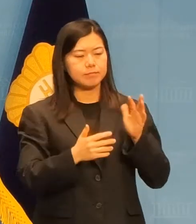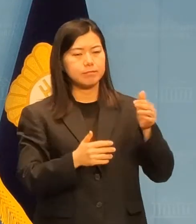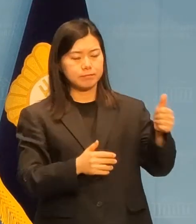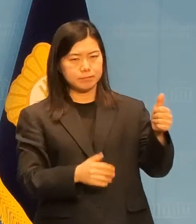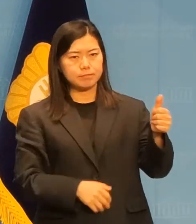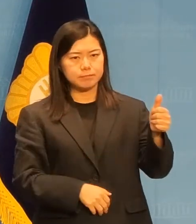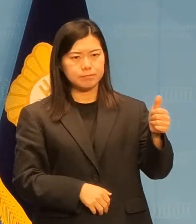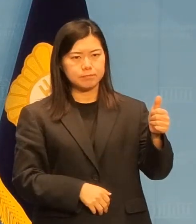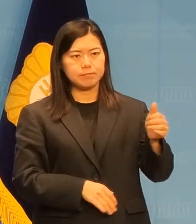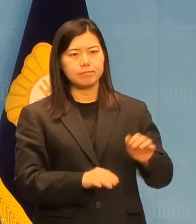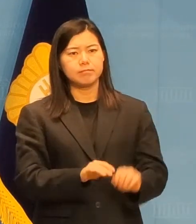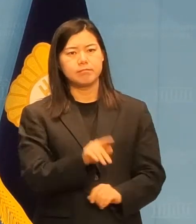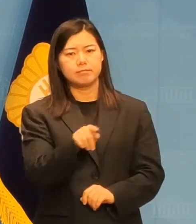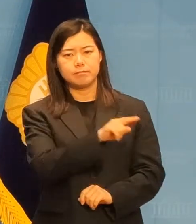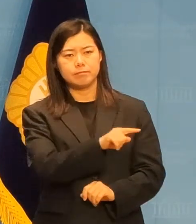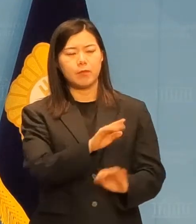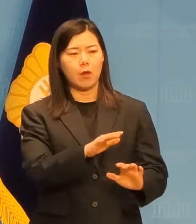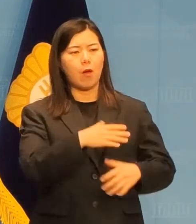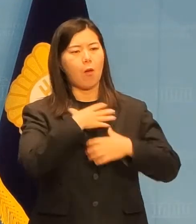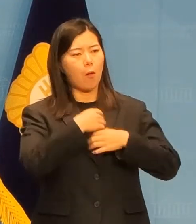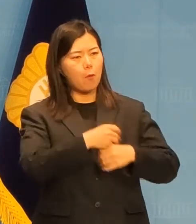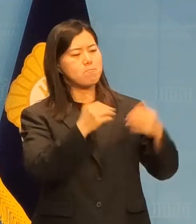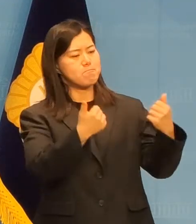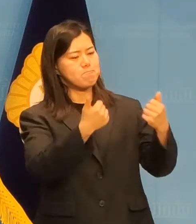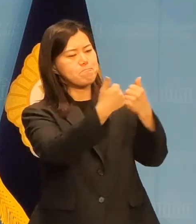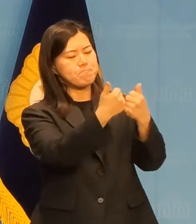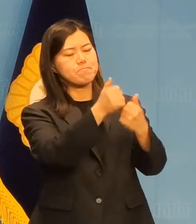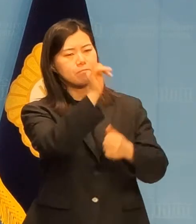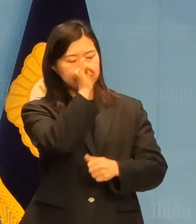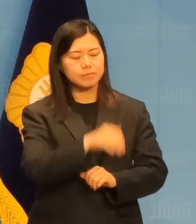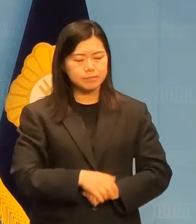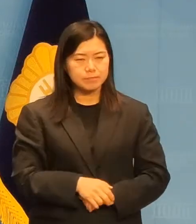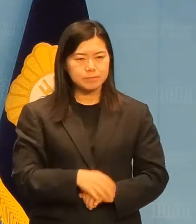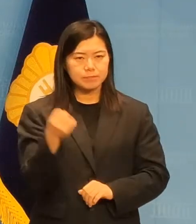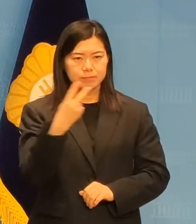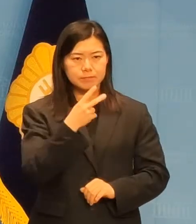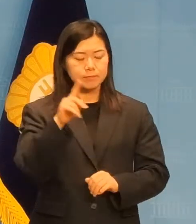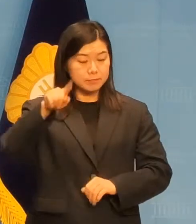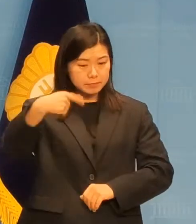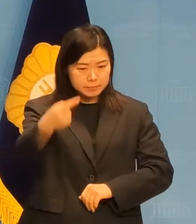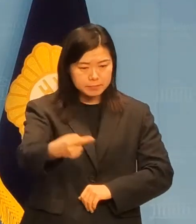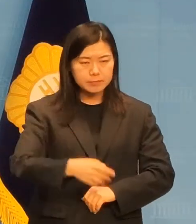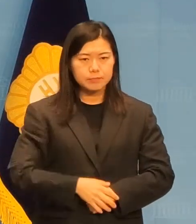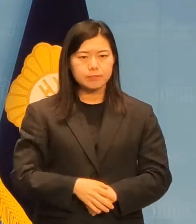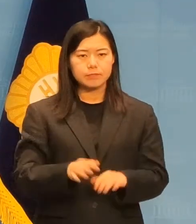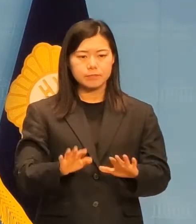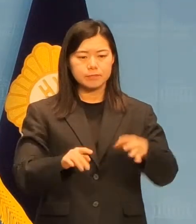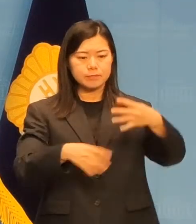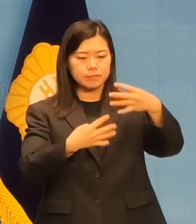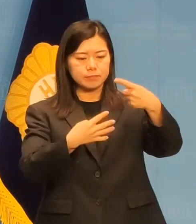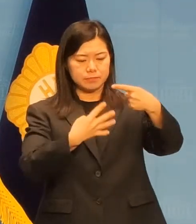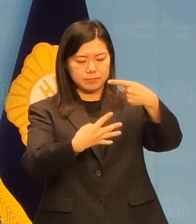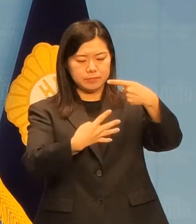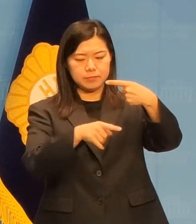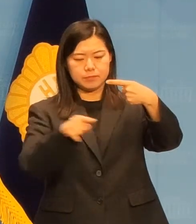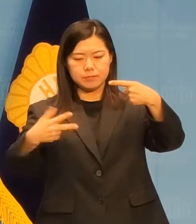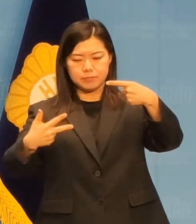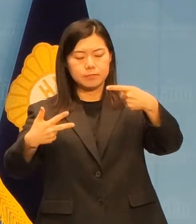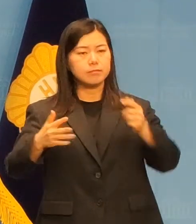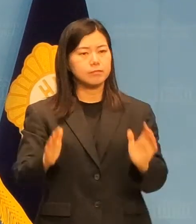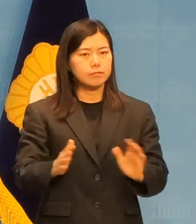대통령님의 안정된 정상회담이 있었고, 그것의 후속 조치로 4일부터 7일까지